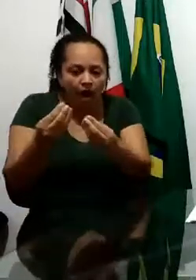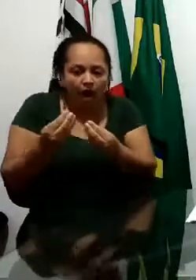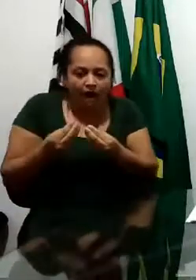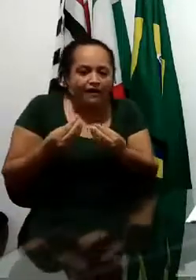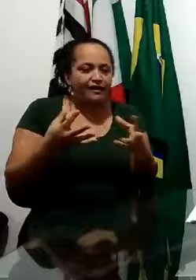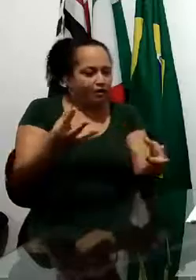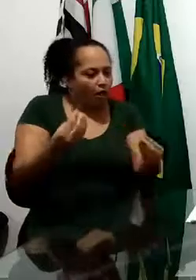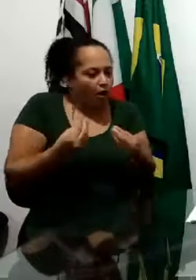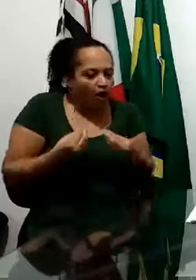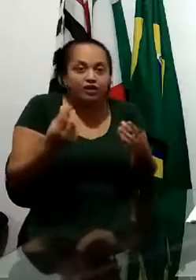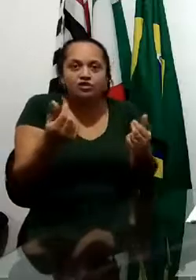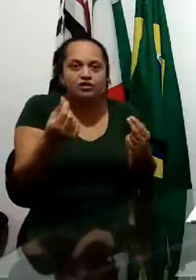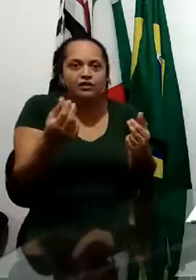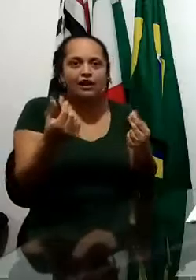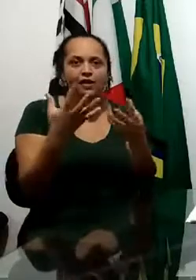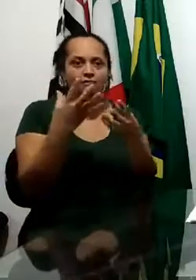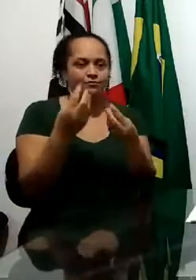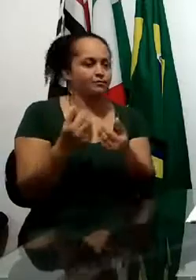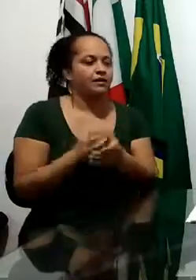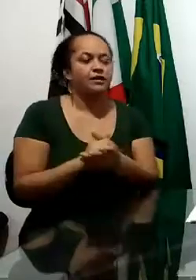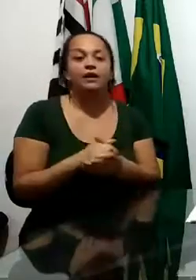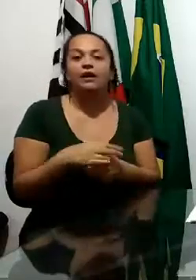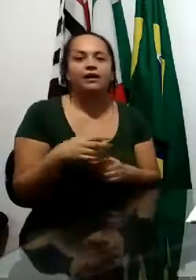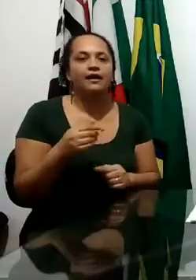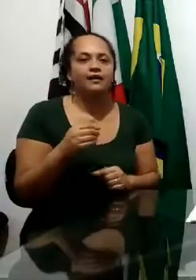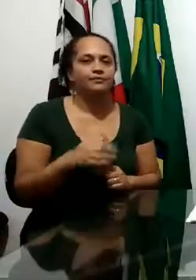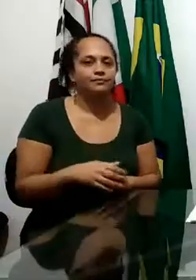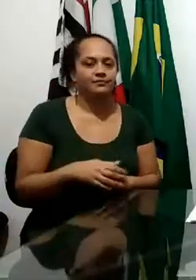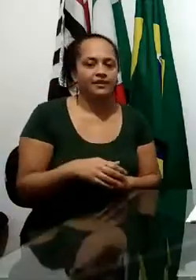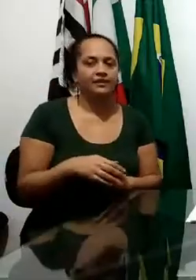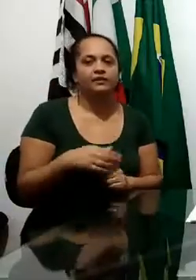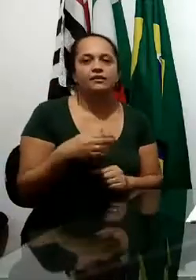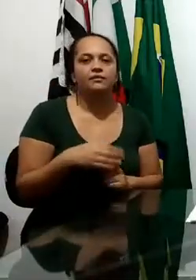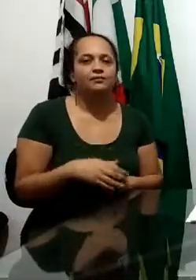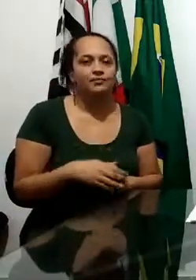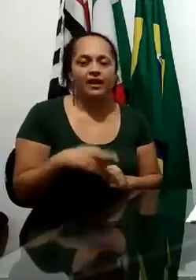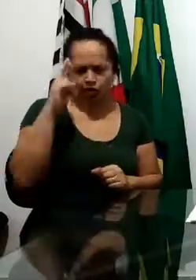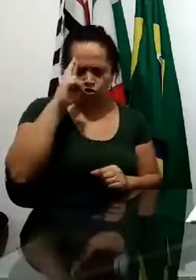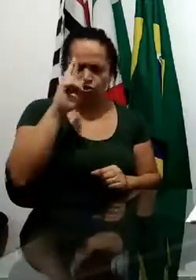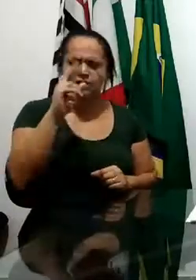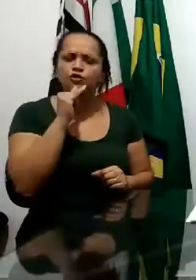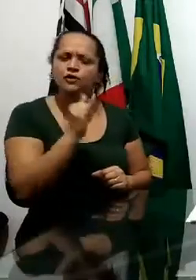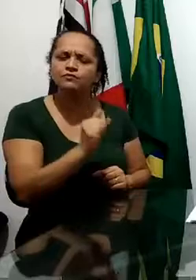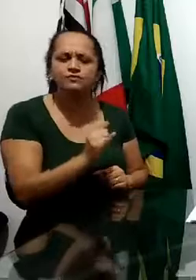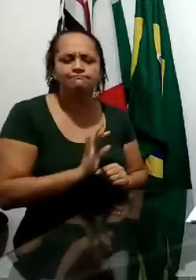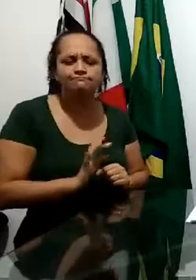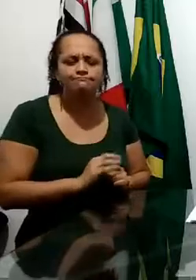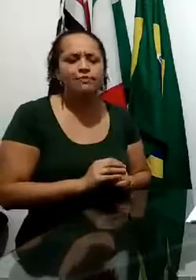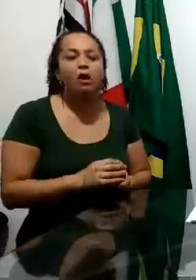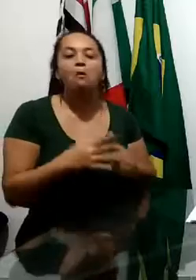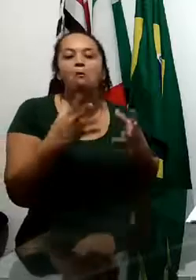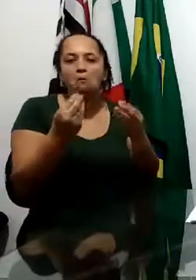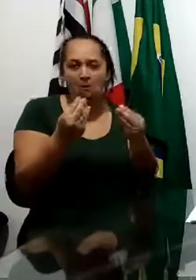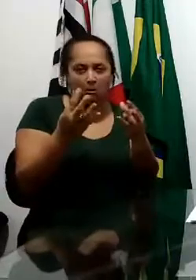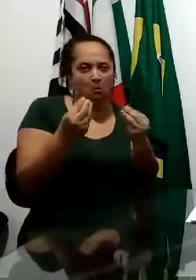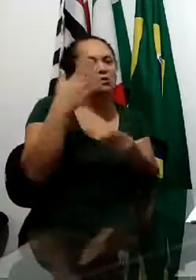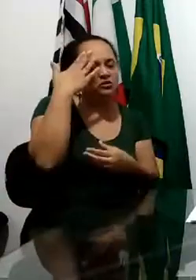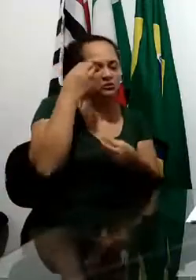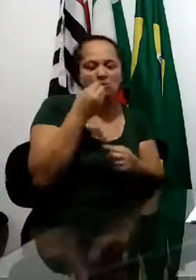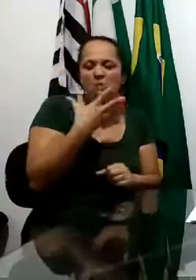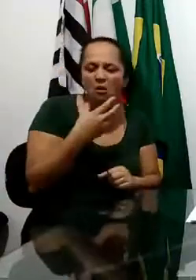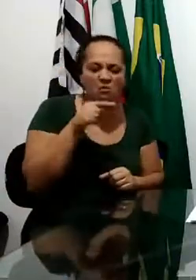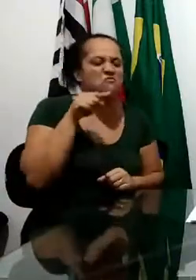entregou 4. E eles ouviram o seguinte do servo, do Senhor, disse-lhe o Senhor, muito bom,